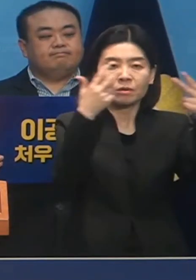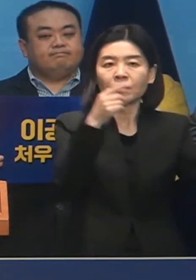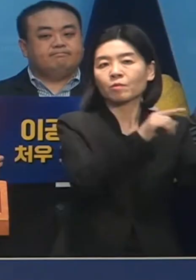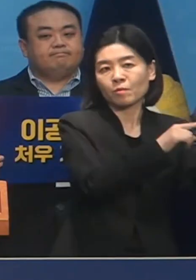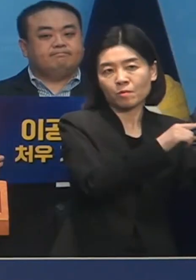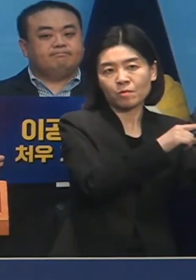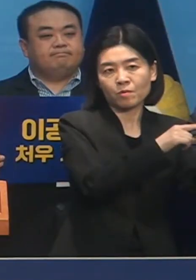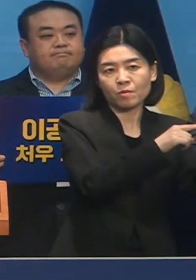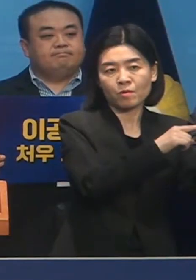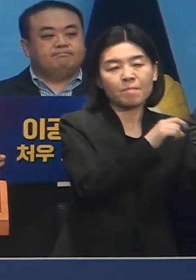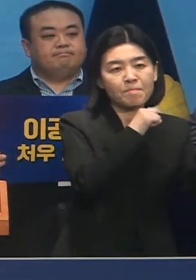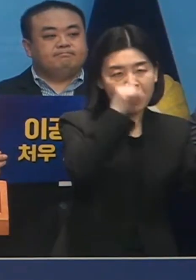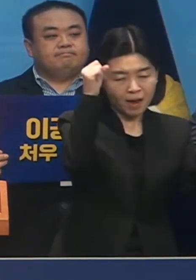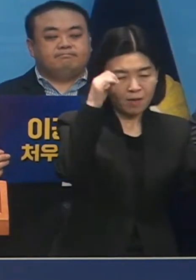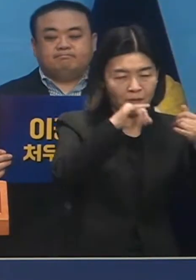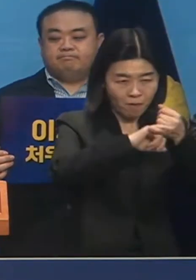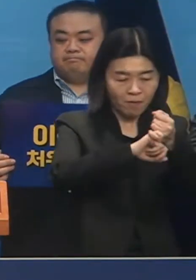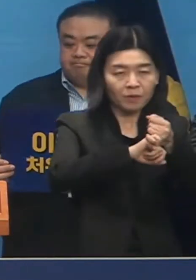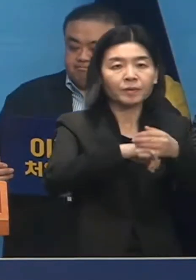있습니다. 감사합니다.